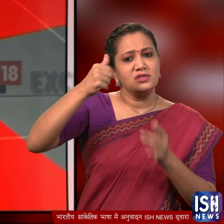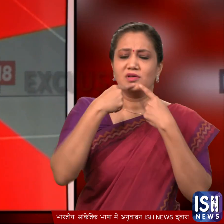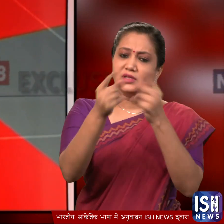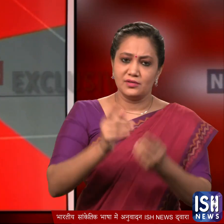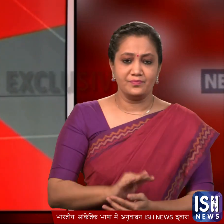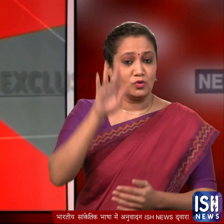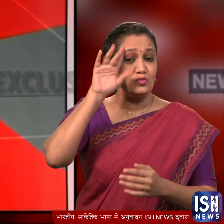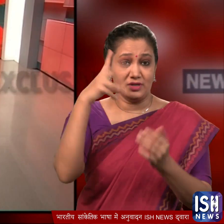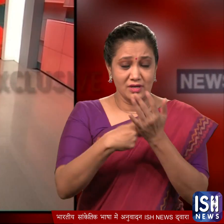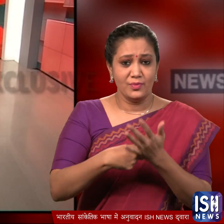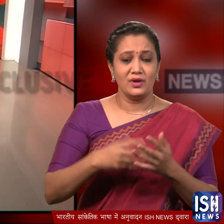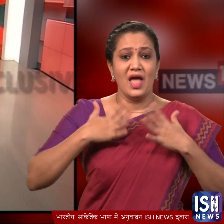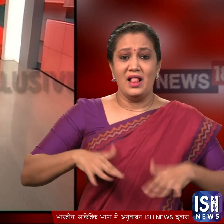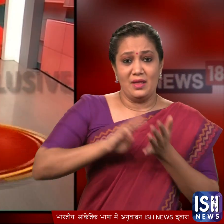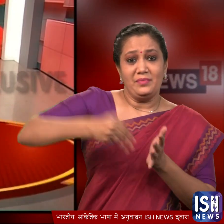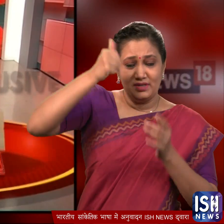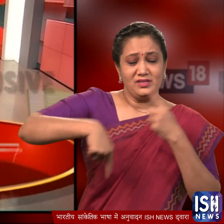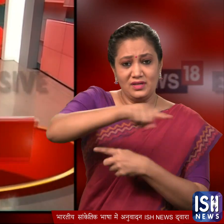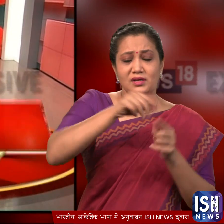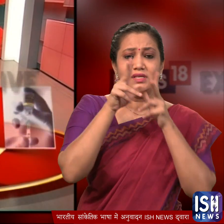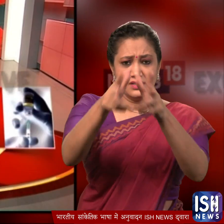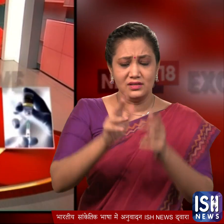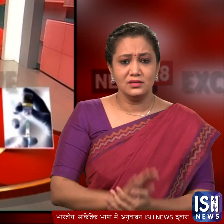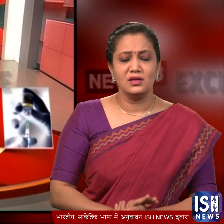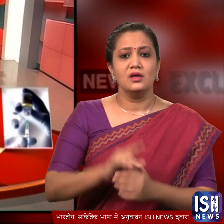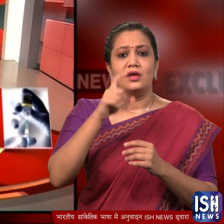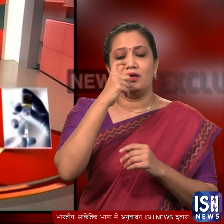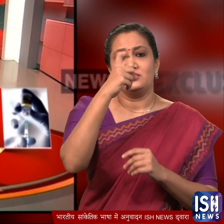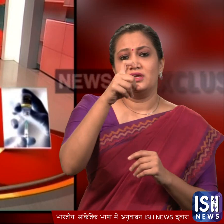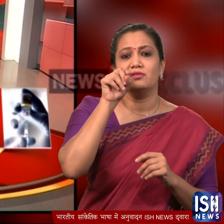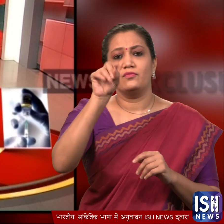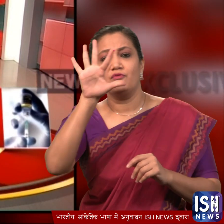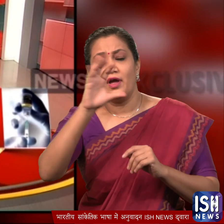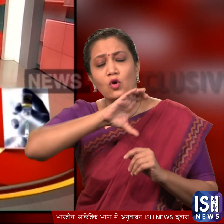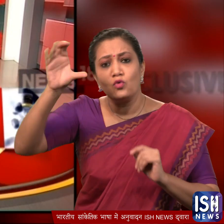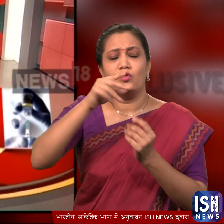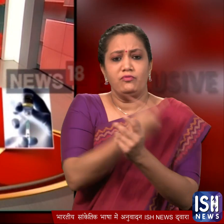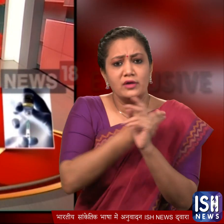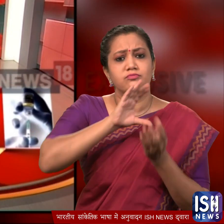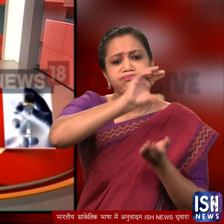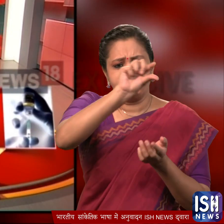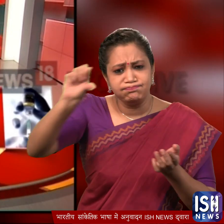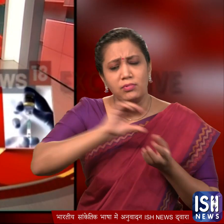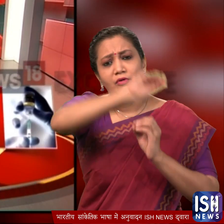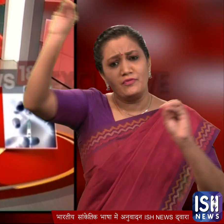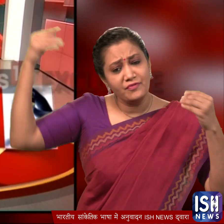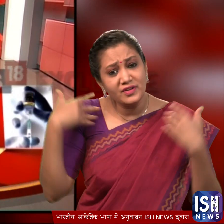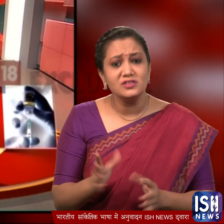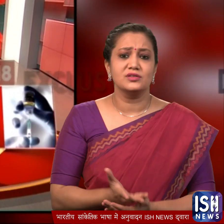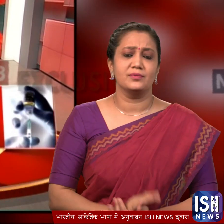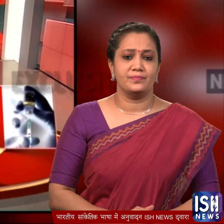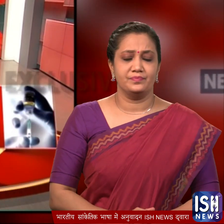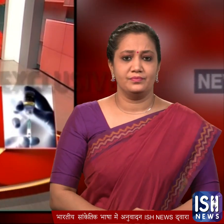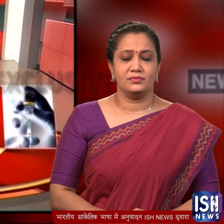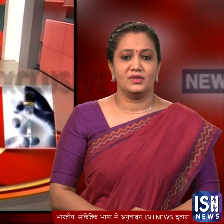18 के रवि सिंह की रिपोर्ट है कि स्वास्थ्य मंत्रालय की तरफ से अब तक राज्यों को 7.5 करोड़ से ज्यादा डोज पहुंचाए जाने का दावा किया गया और यह भी